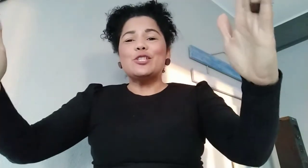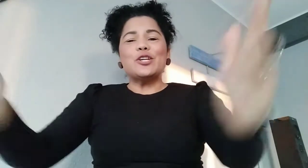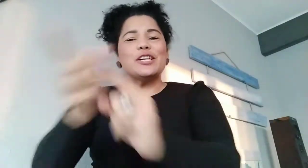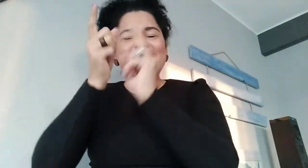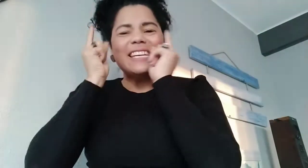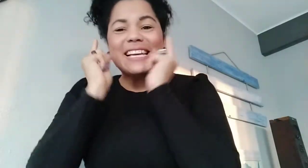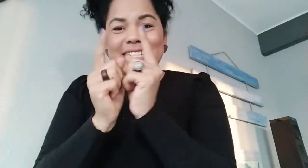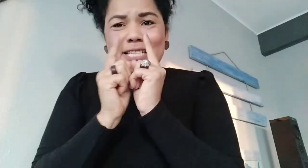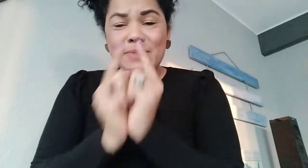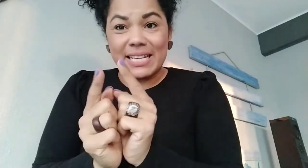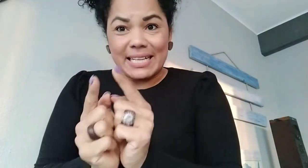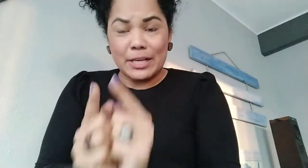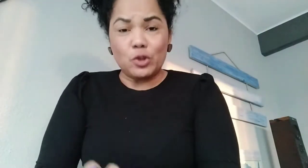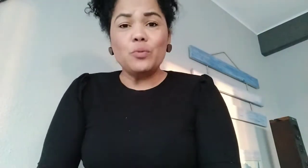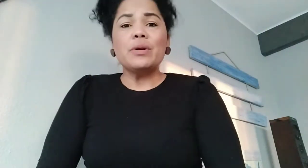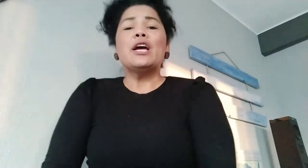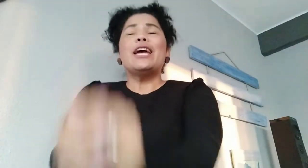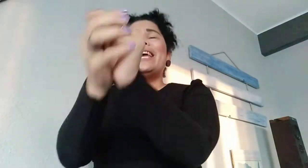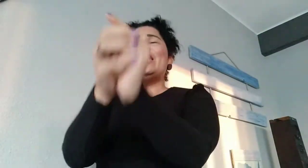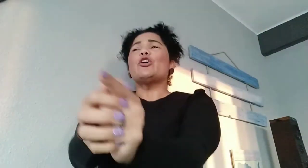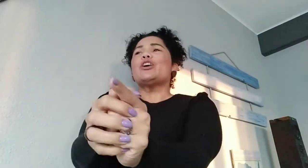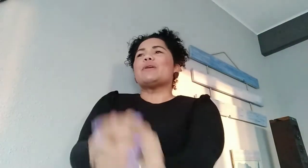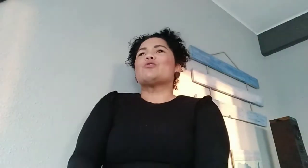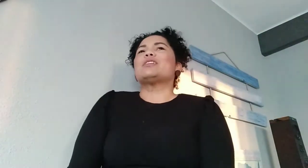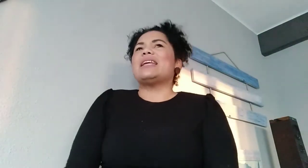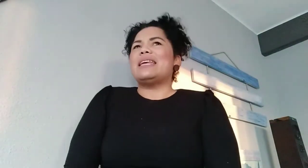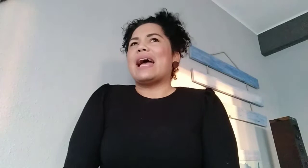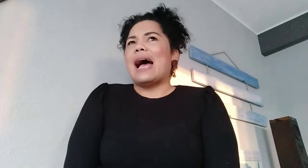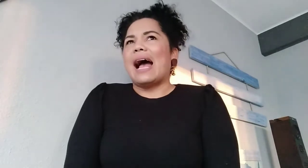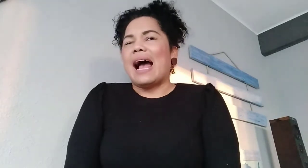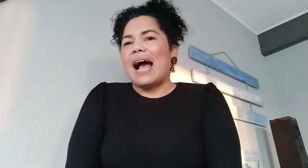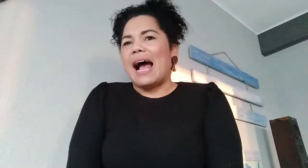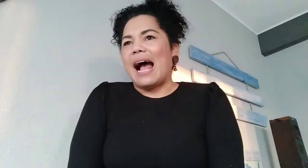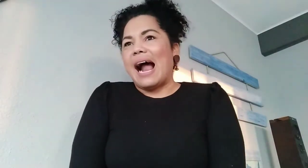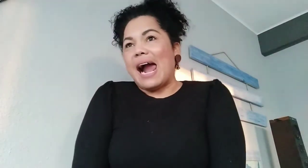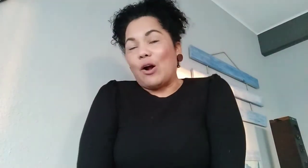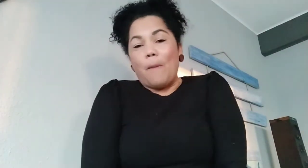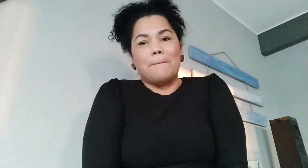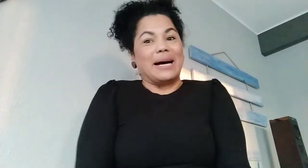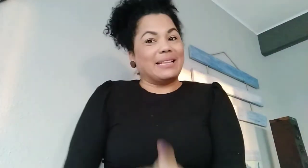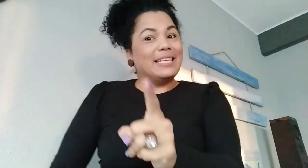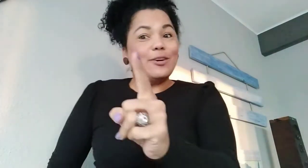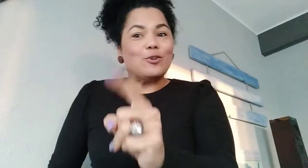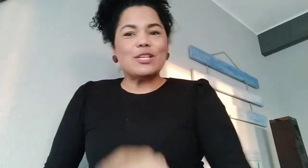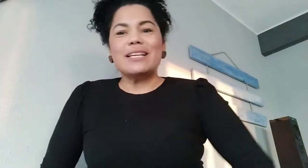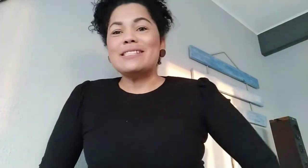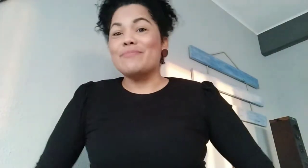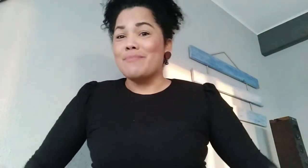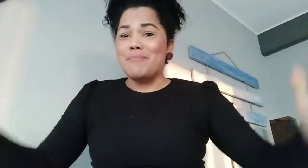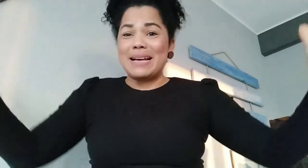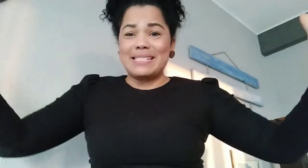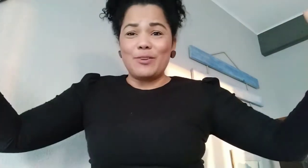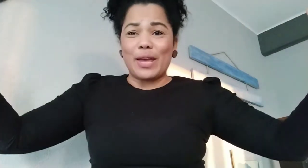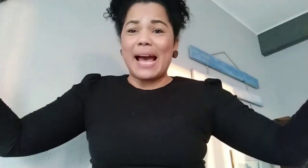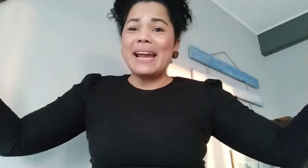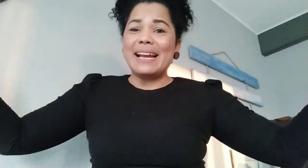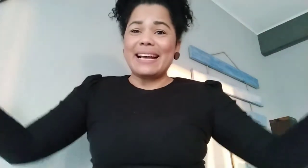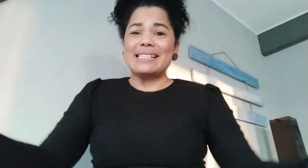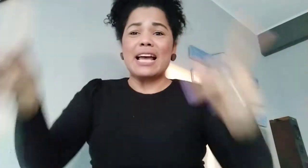soy Jern y este es mi canal de YouTube. Y hoy me gustaría compartir con ustedes más de lo que hay en la casa.